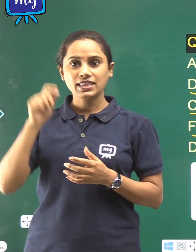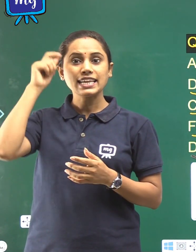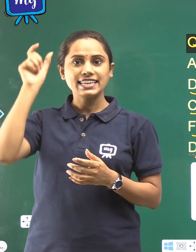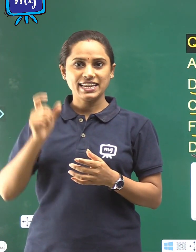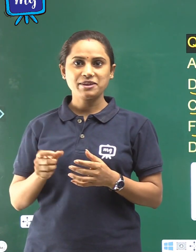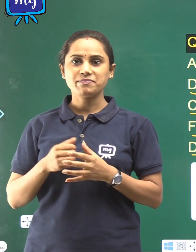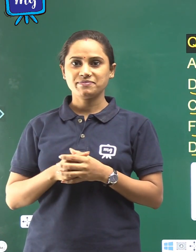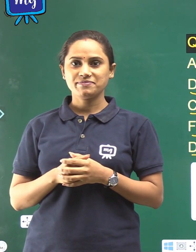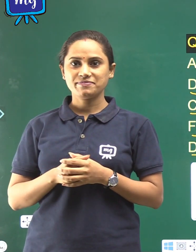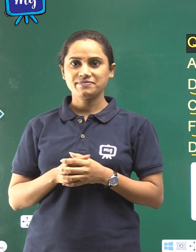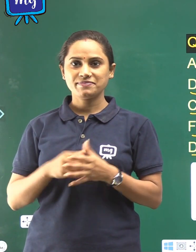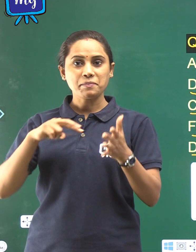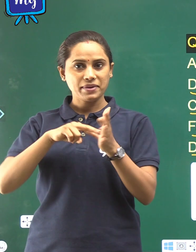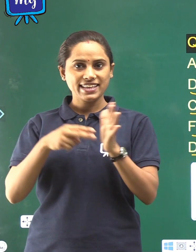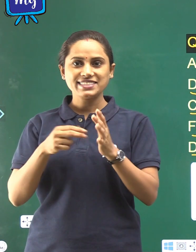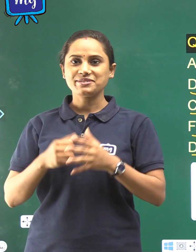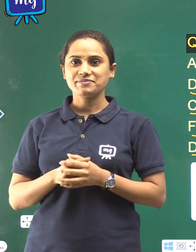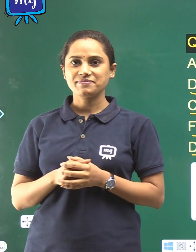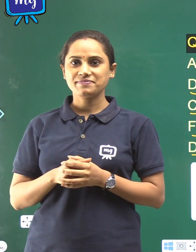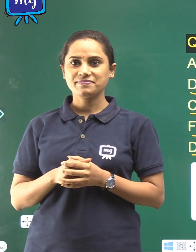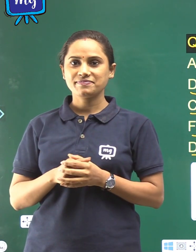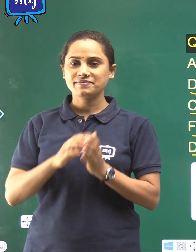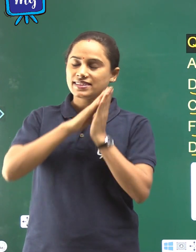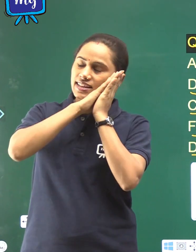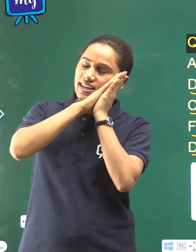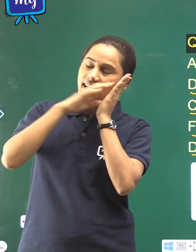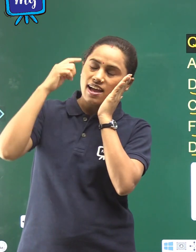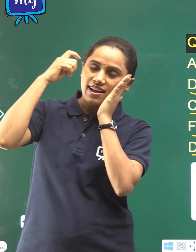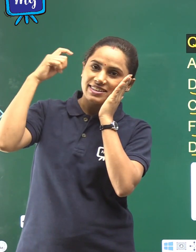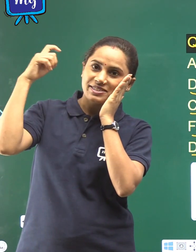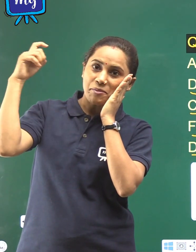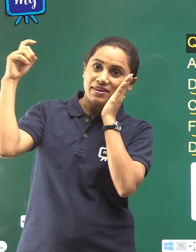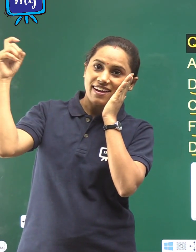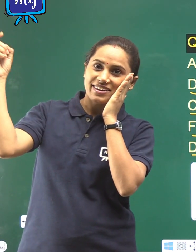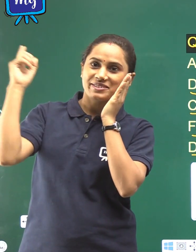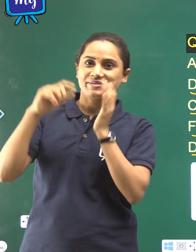Dream means सपना.